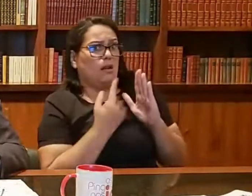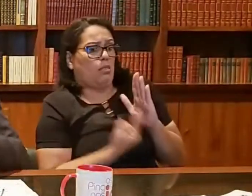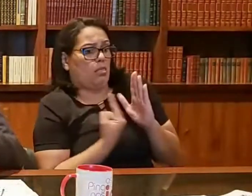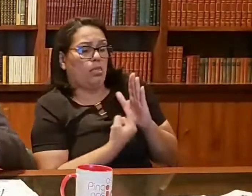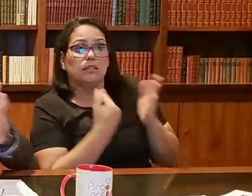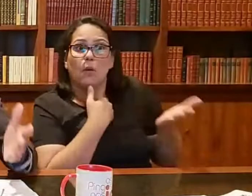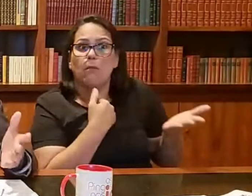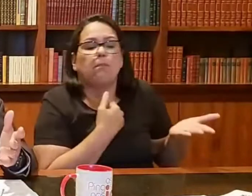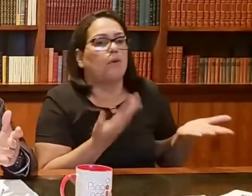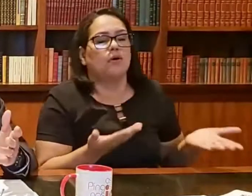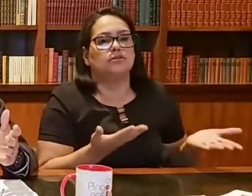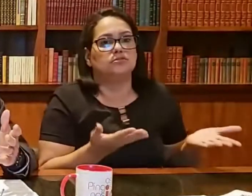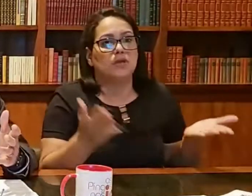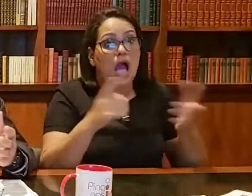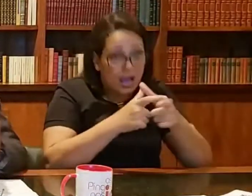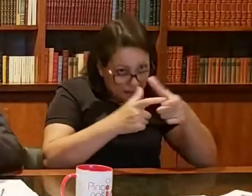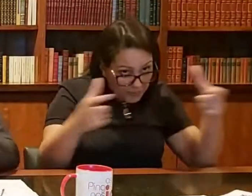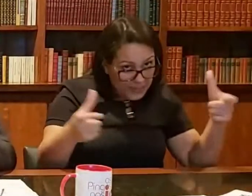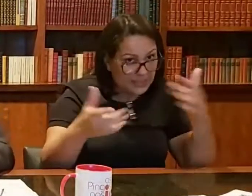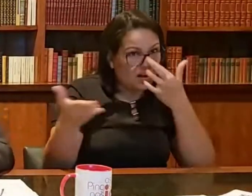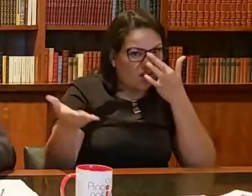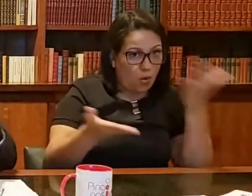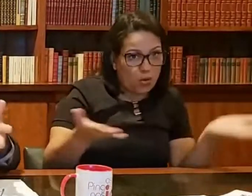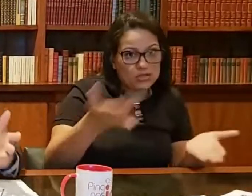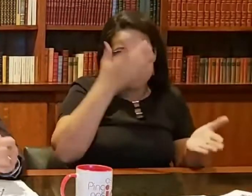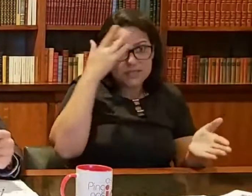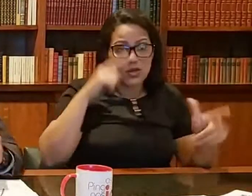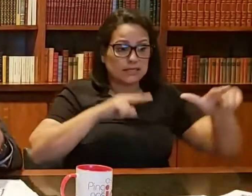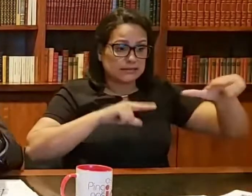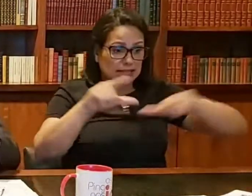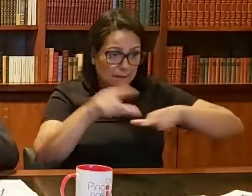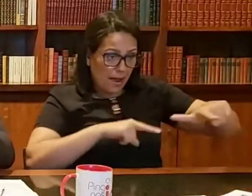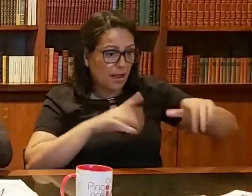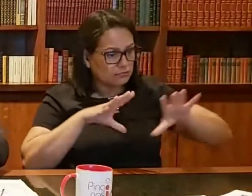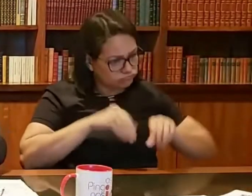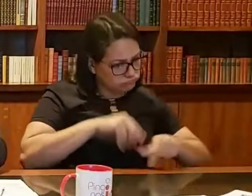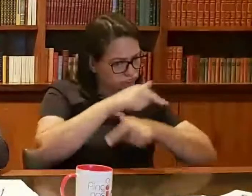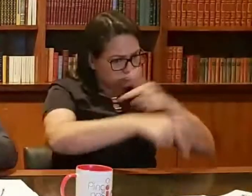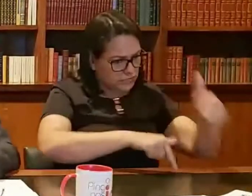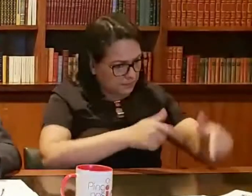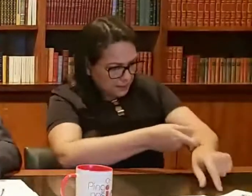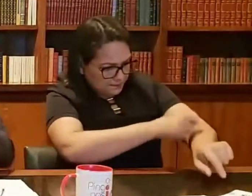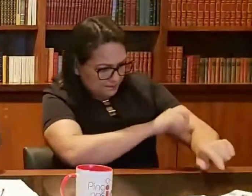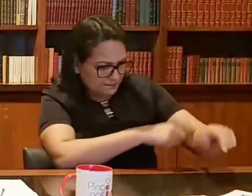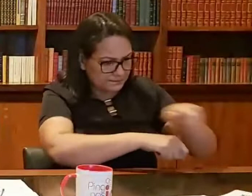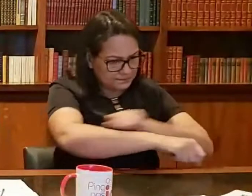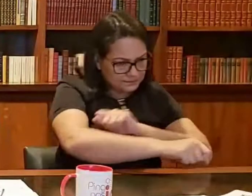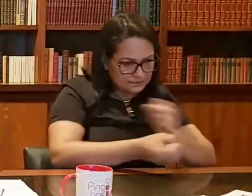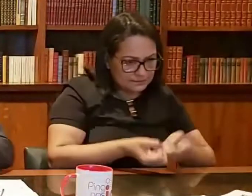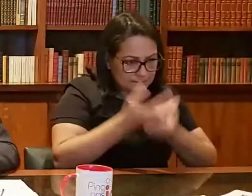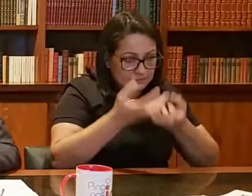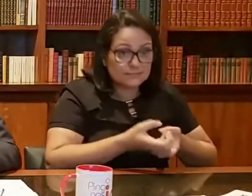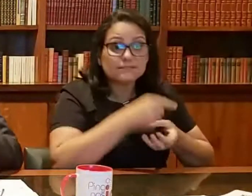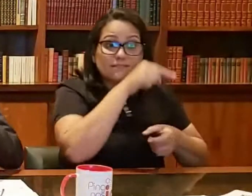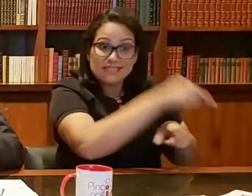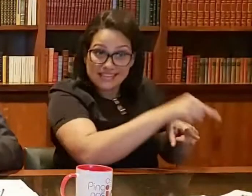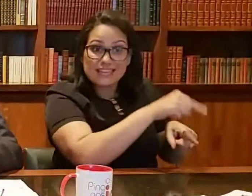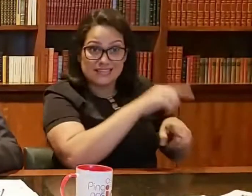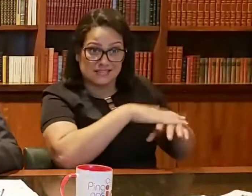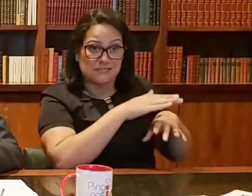minoria que pode, por enquanto, como quem trabalha, bota a mão na massa e produz alimentos, essa grande maioria